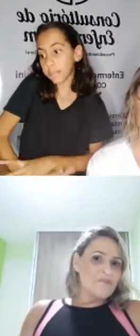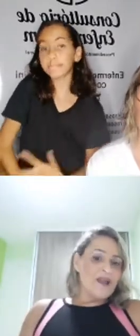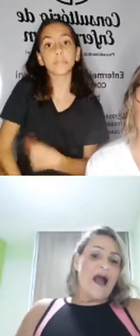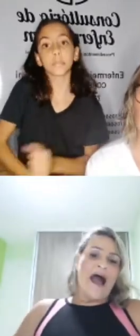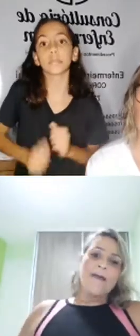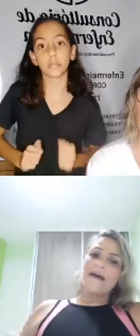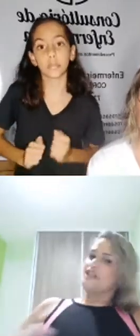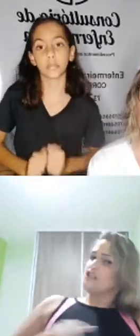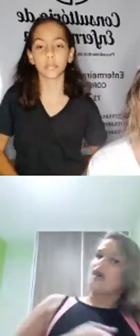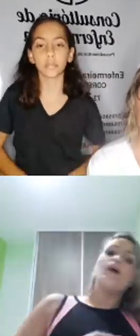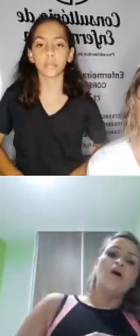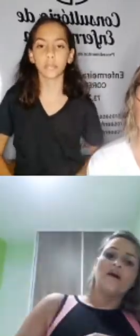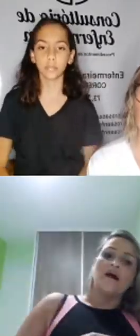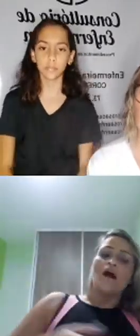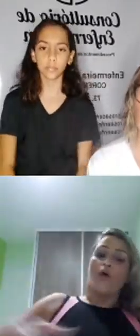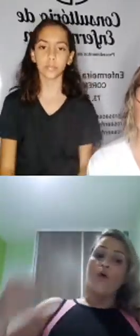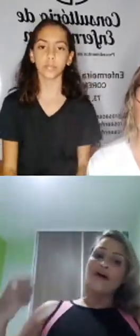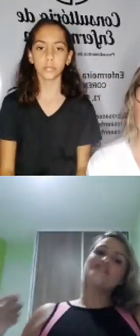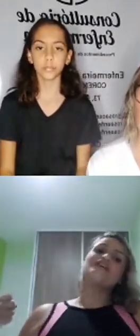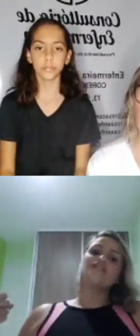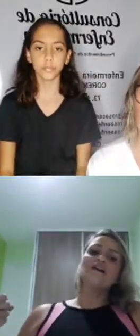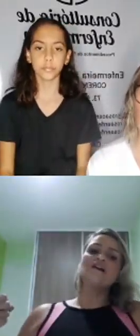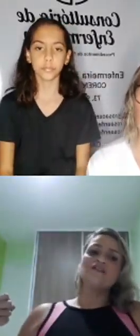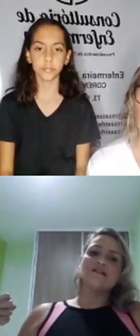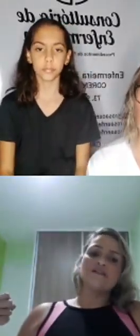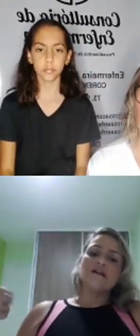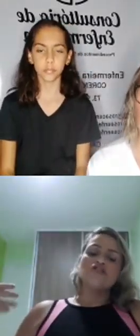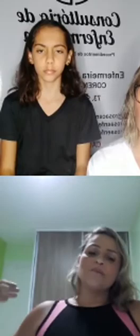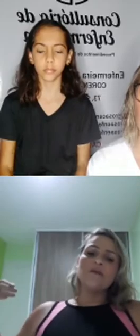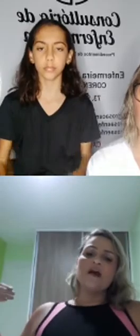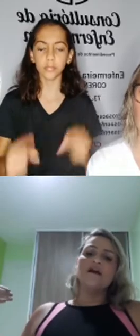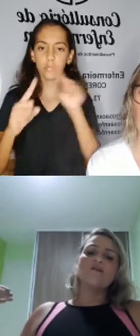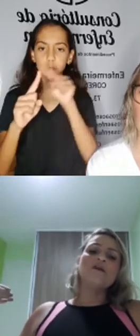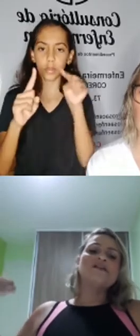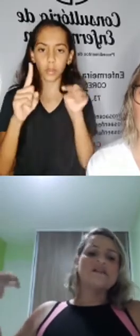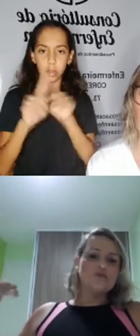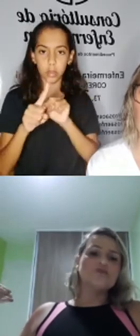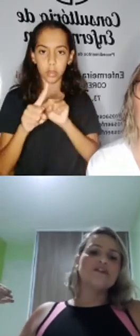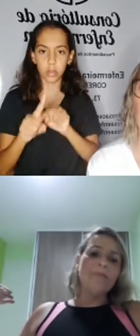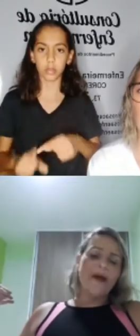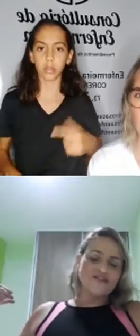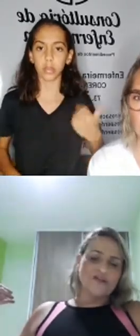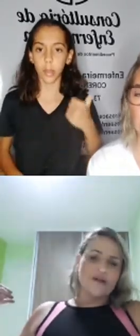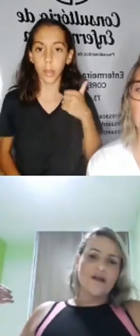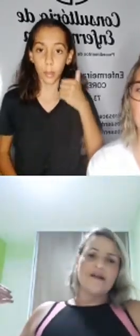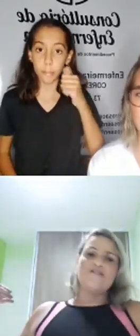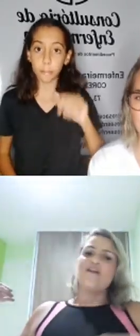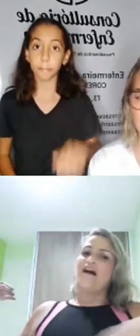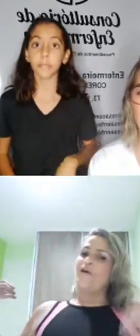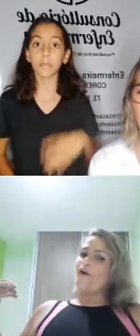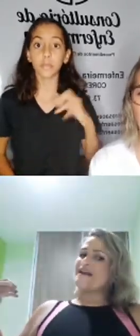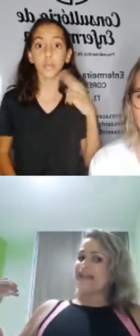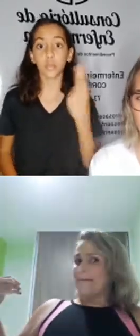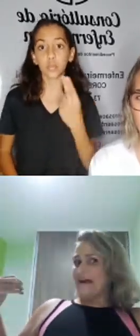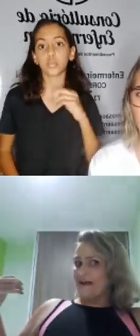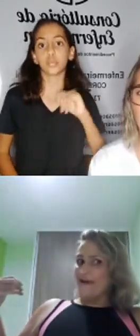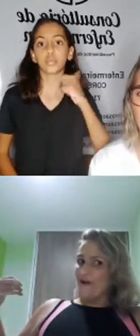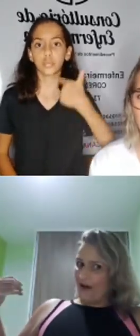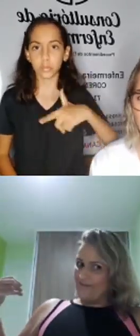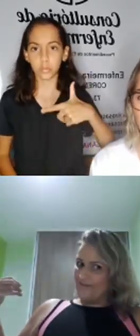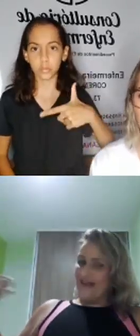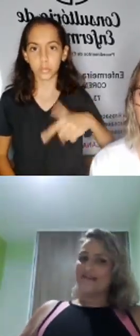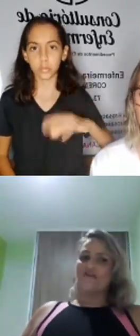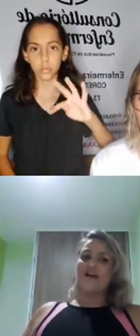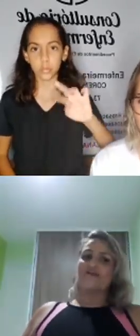ver, a partir de agora, com as gestantes de primeiro e segundo trimestre, que vão começar a parir